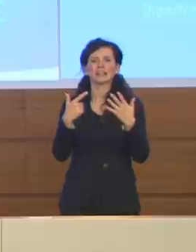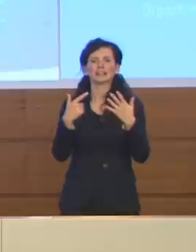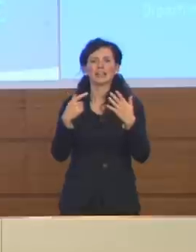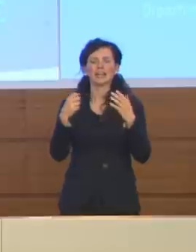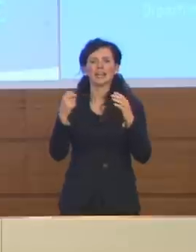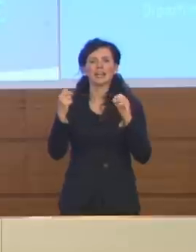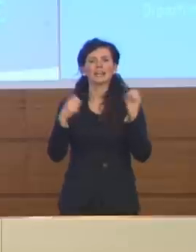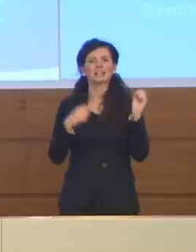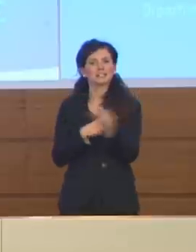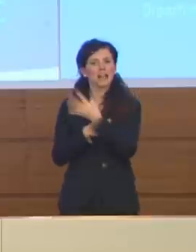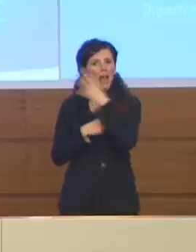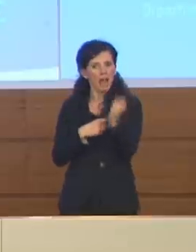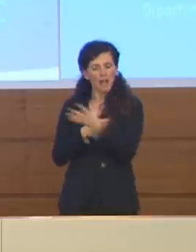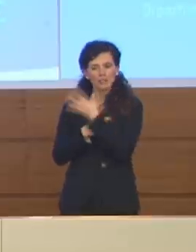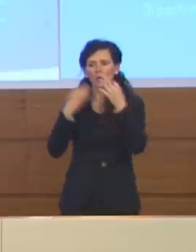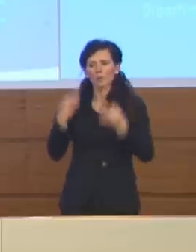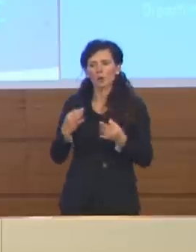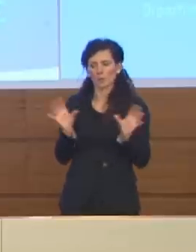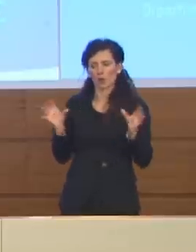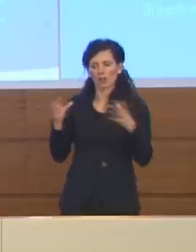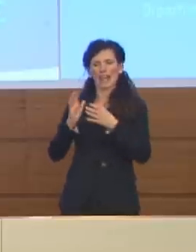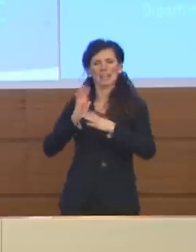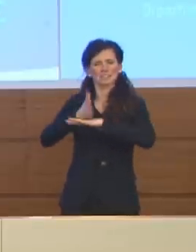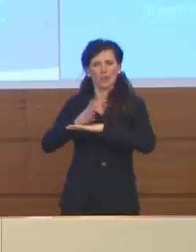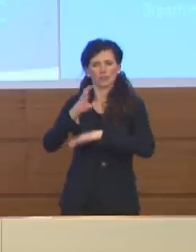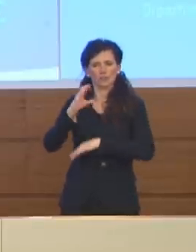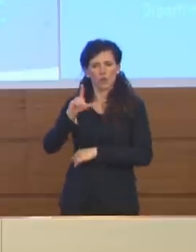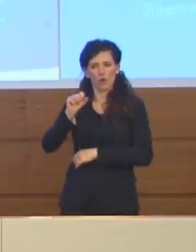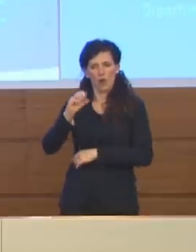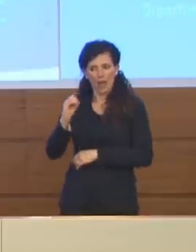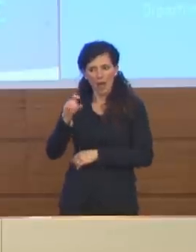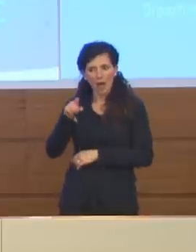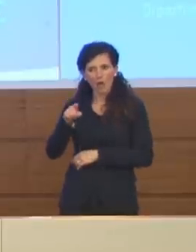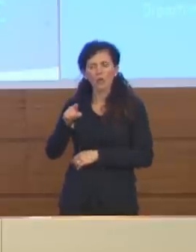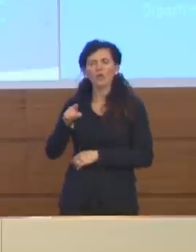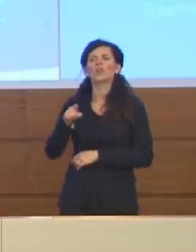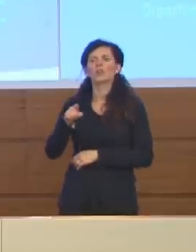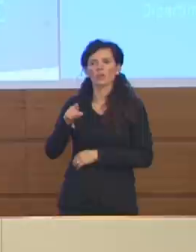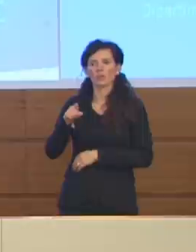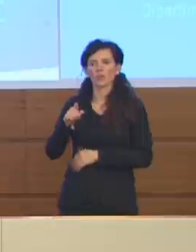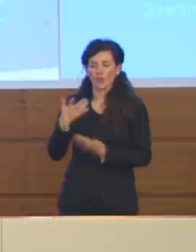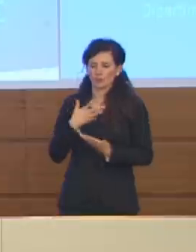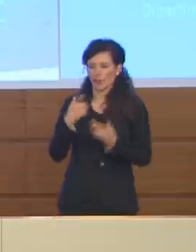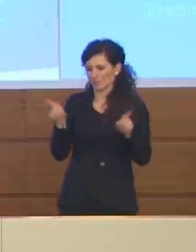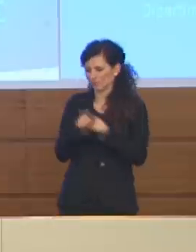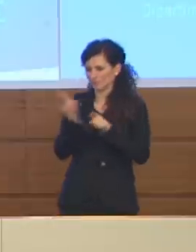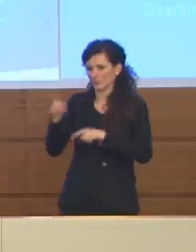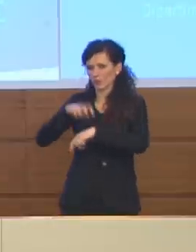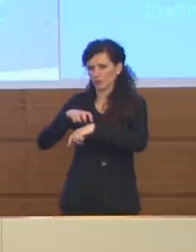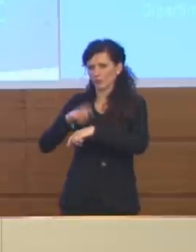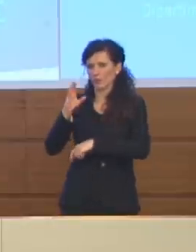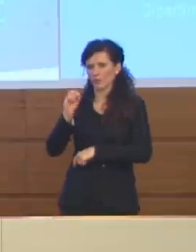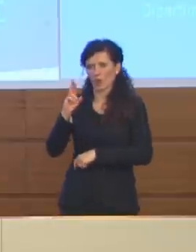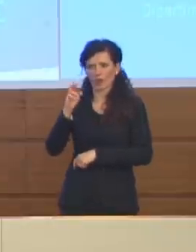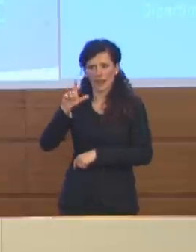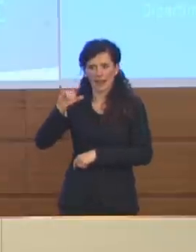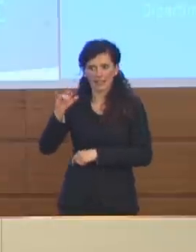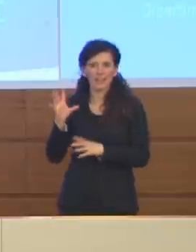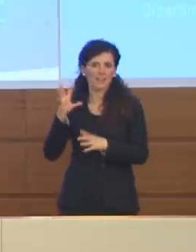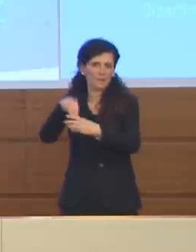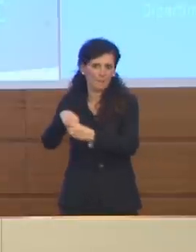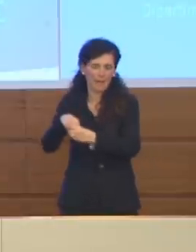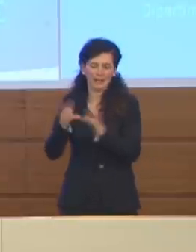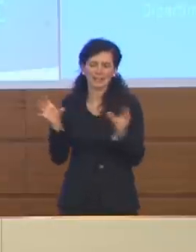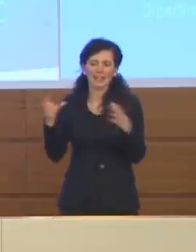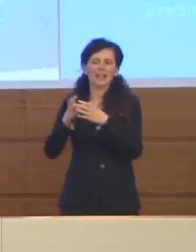al presidente del consiglio dato che qui abbiamo un componente anche della task force qual è il dottor borrelli volevo domandare come le ho già domandato